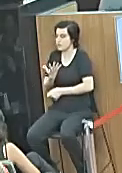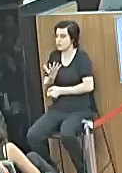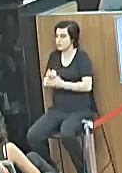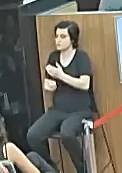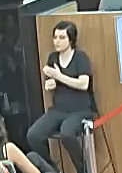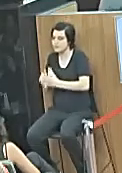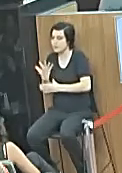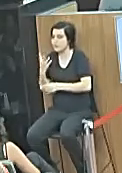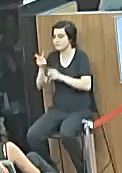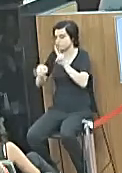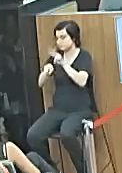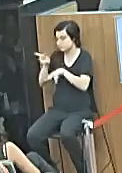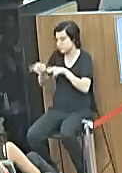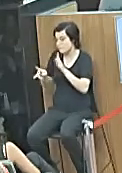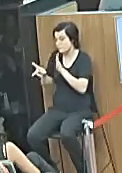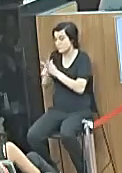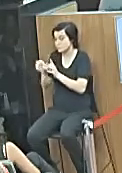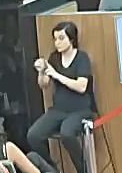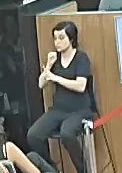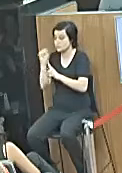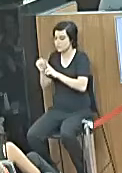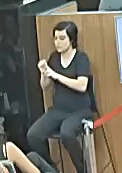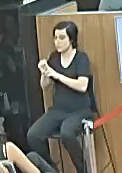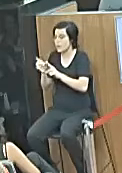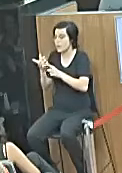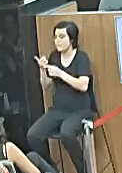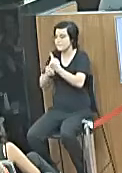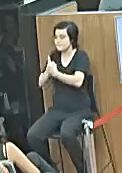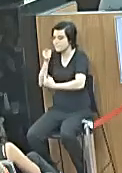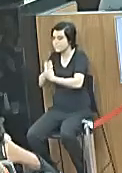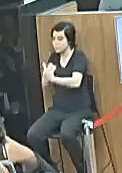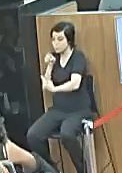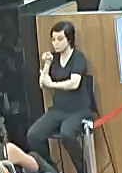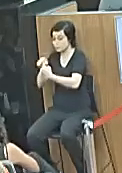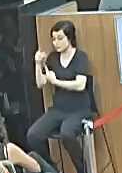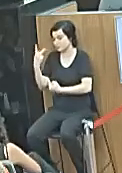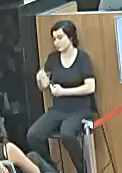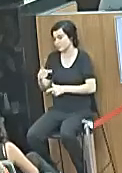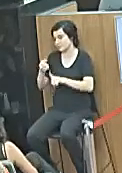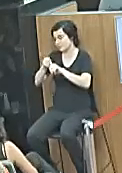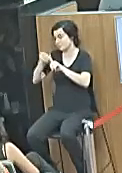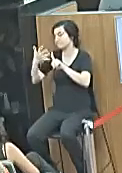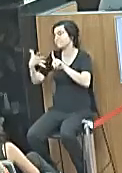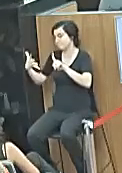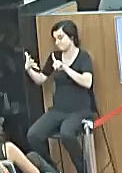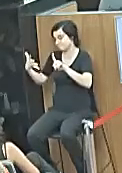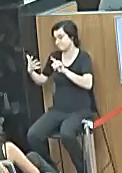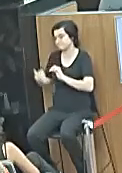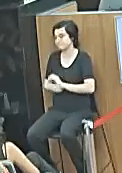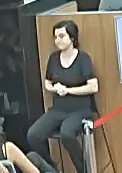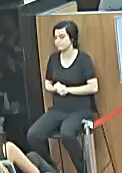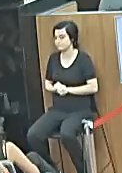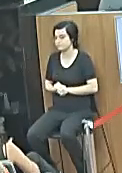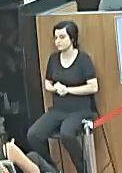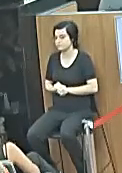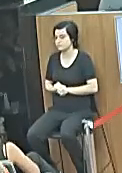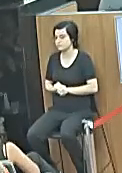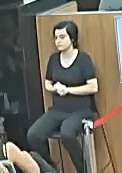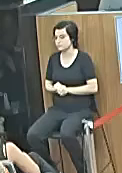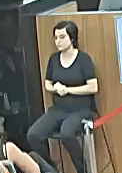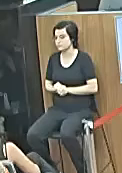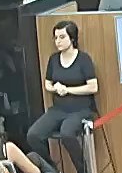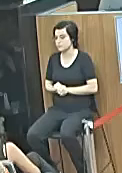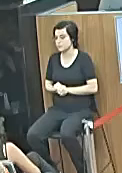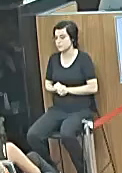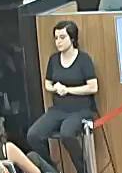monitoramento e no controle social das políticas públicas públicas para esse para esse segmento da